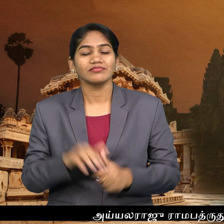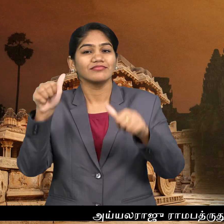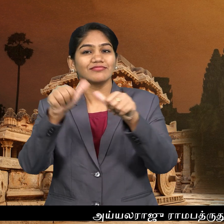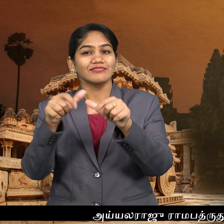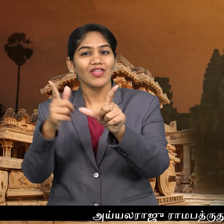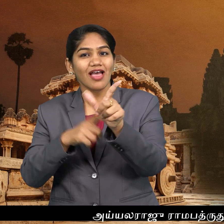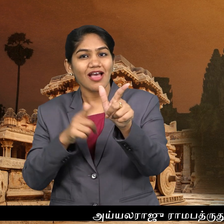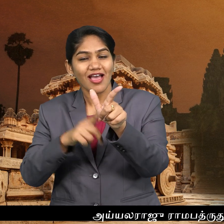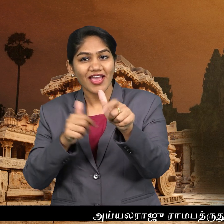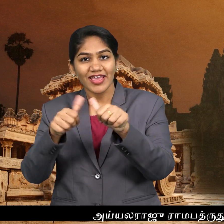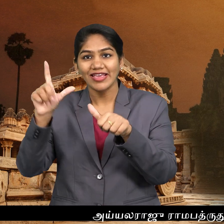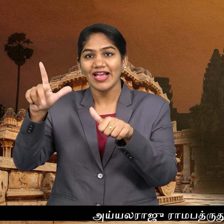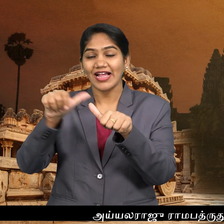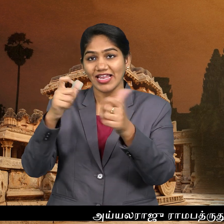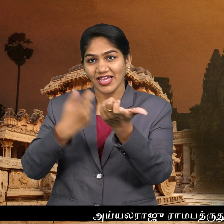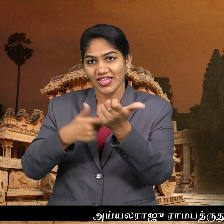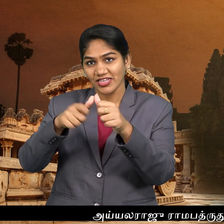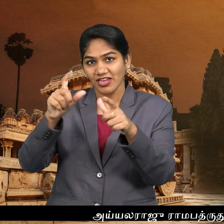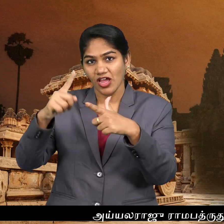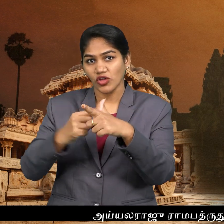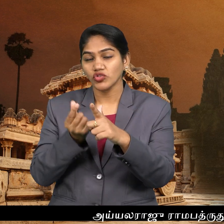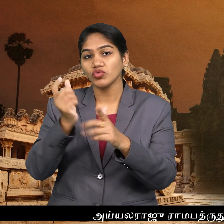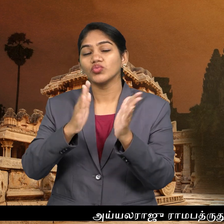ஐயலராஜு ராமபத்ருது,